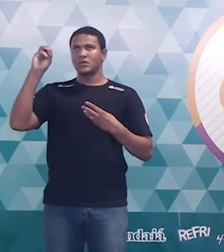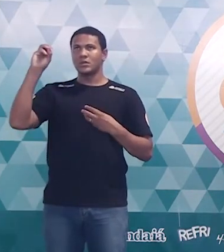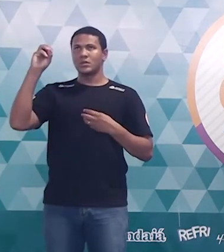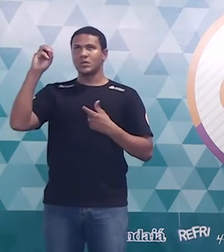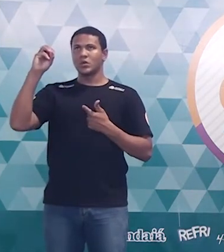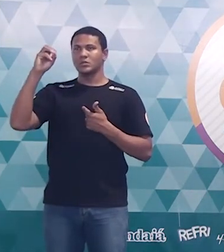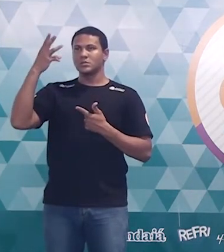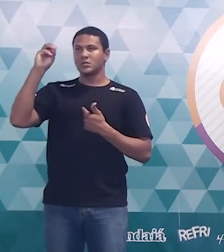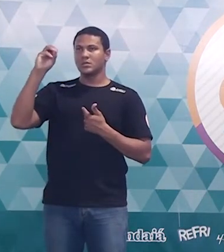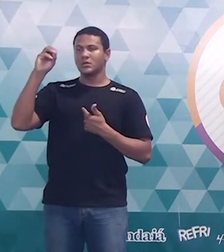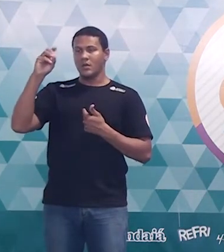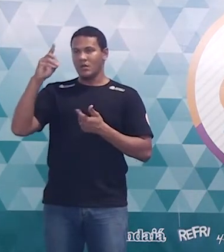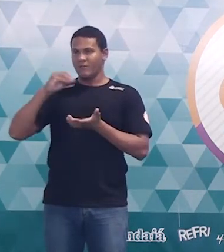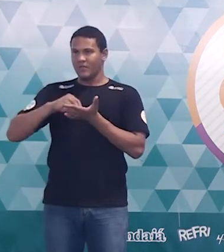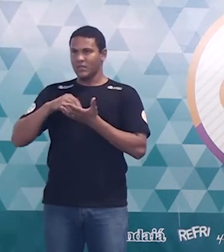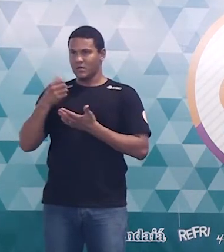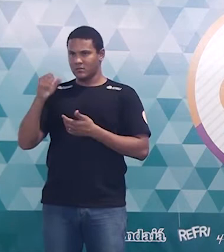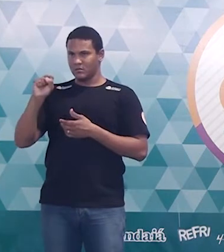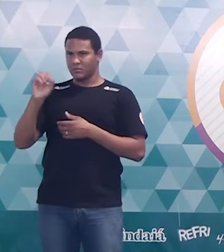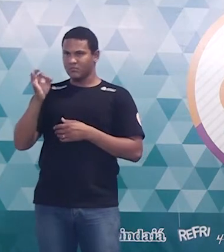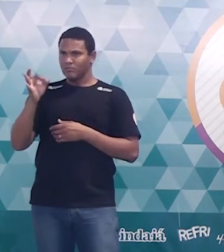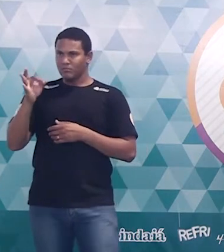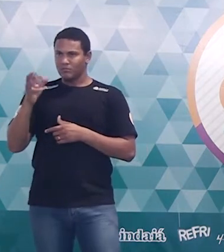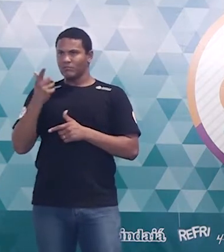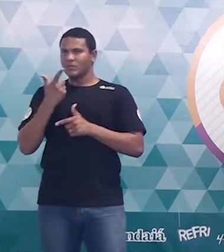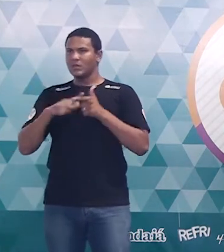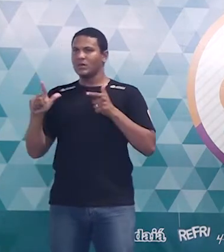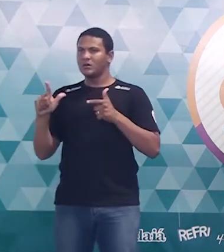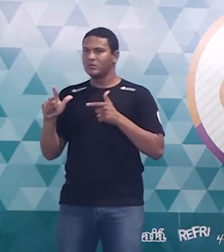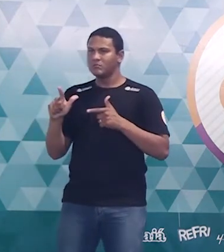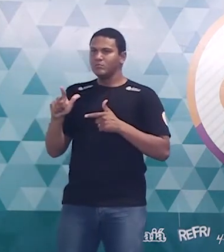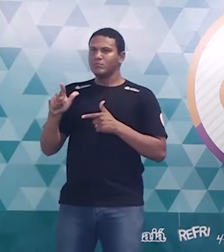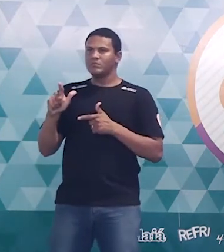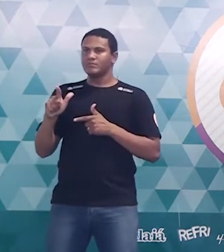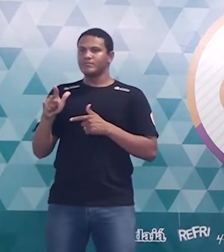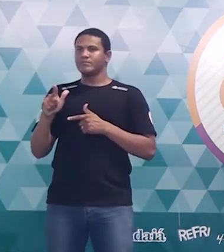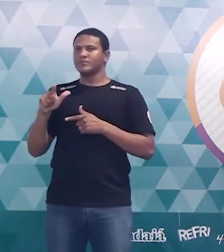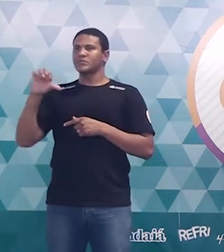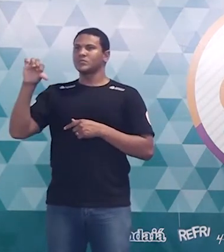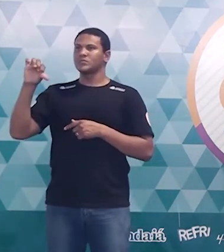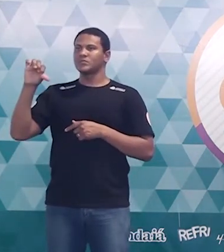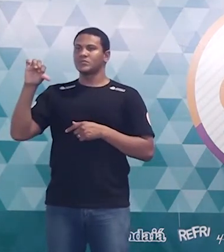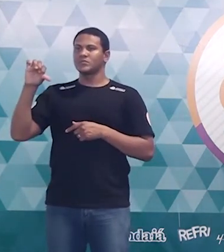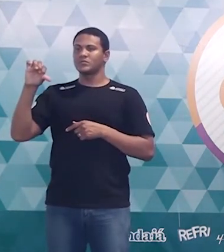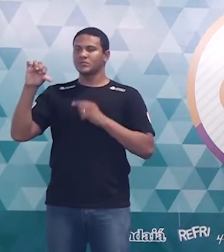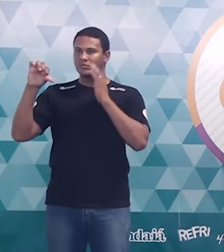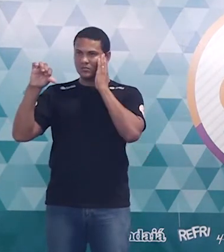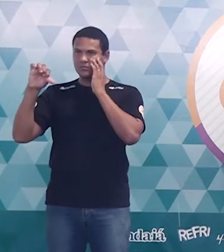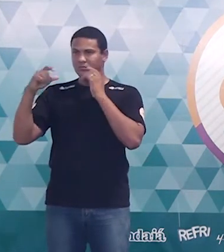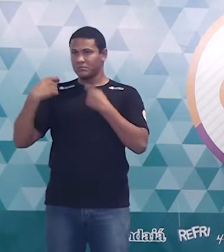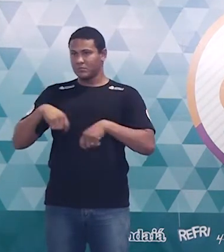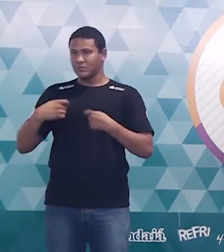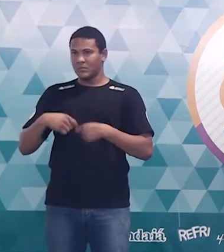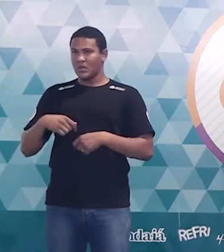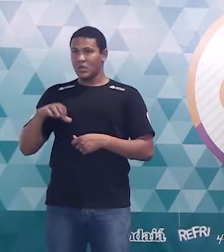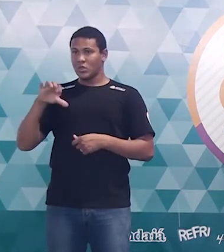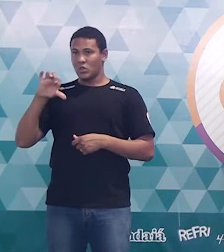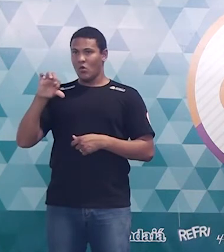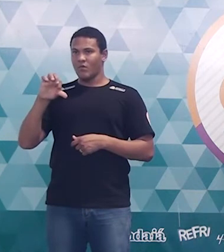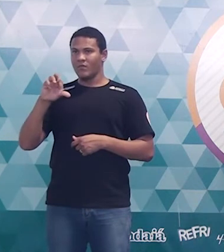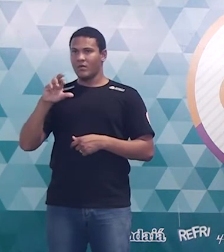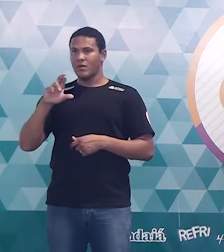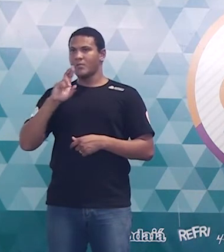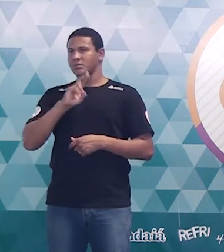quanto? 18. Divide por 2, dá quanto? Dá 9. Então eu teria que tirar 9 na